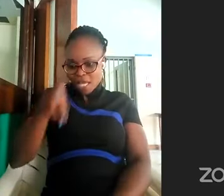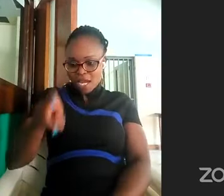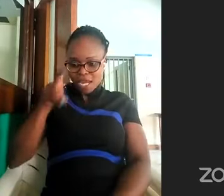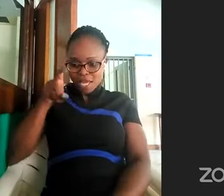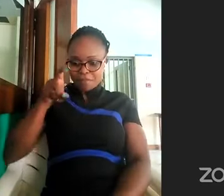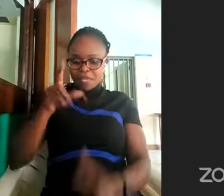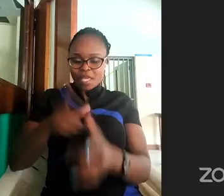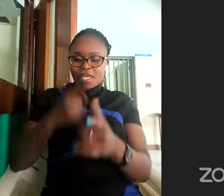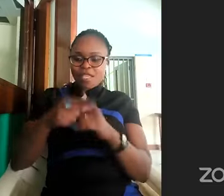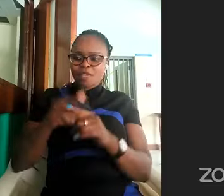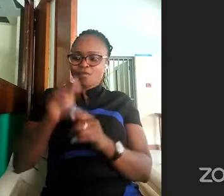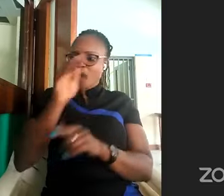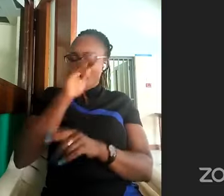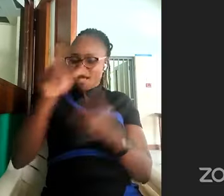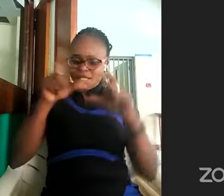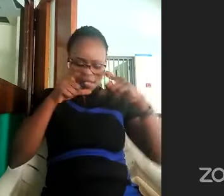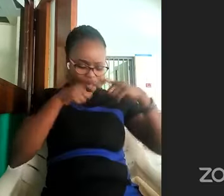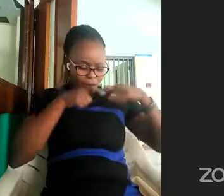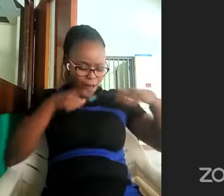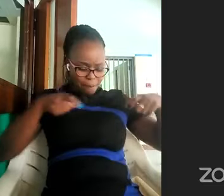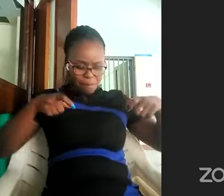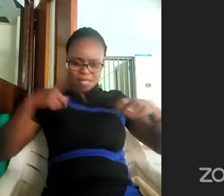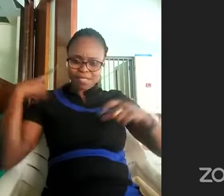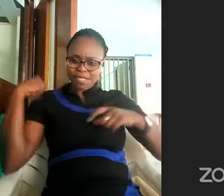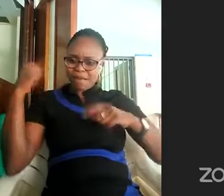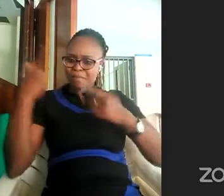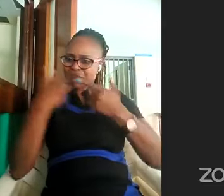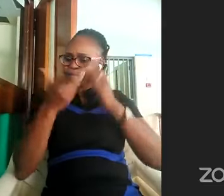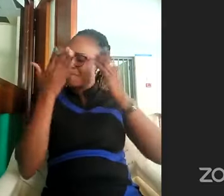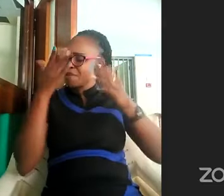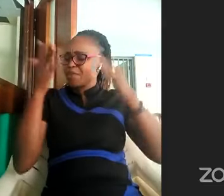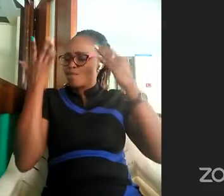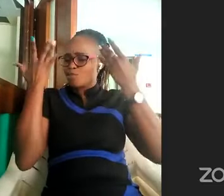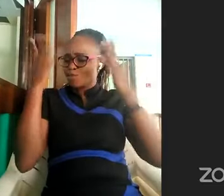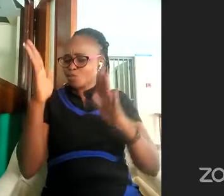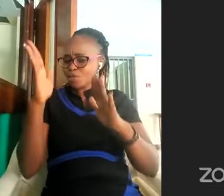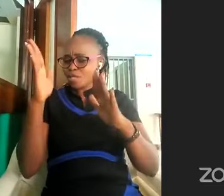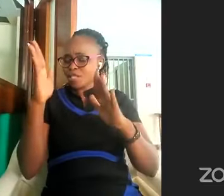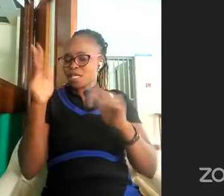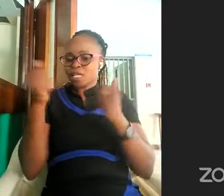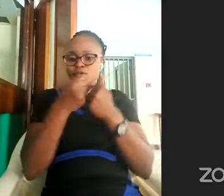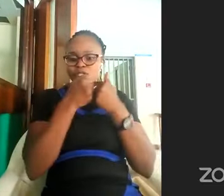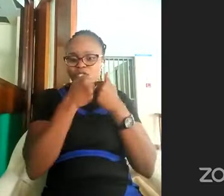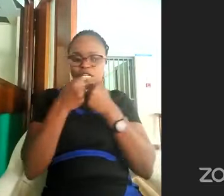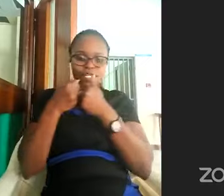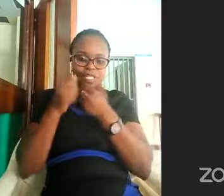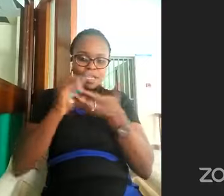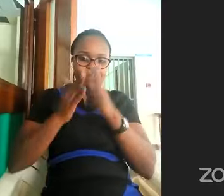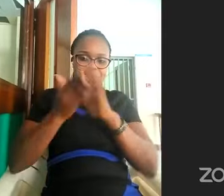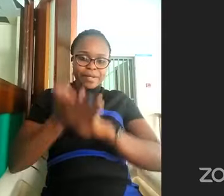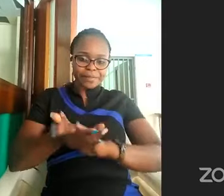hukujua, hukushika badge number ya huyu mtu. Haya, inakuwa unaambiwa kwanza uende kwa hiyo station,